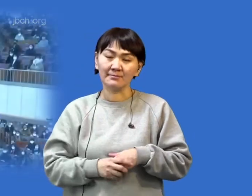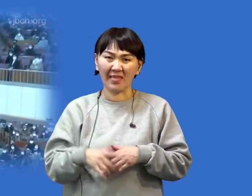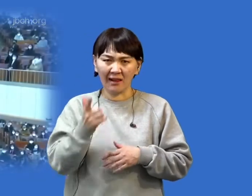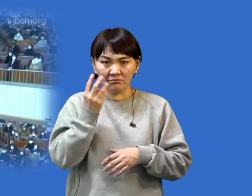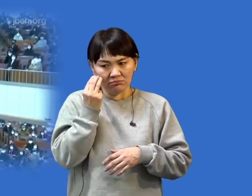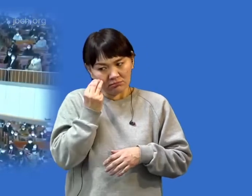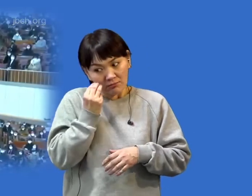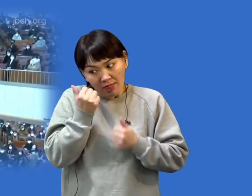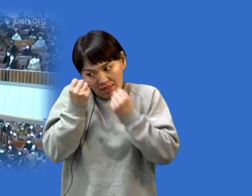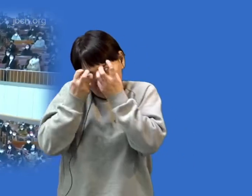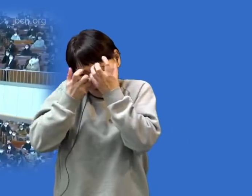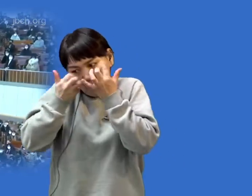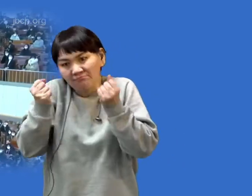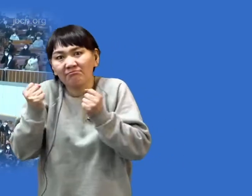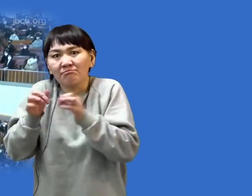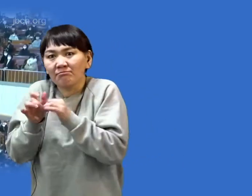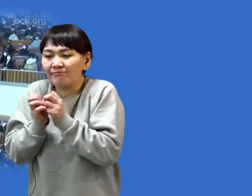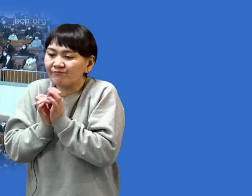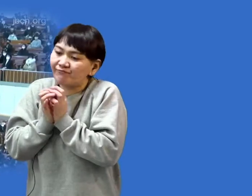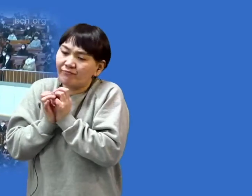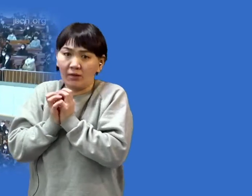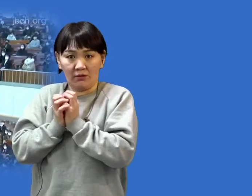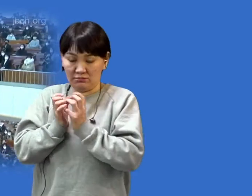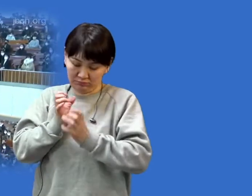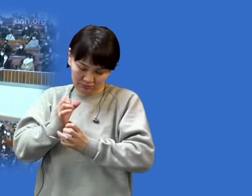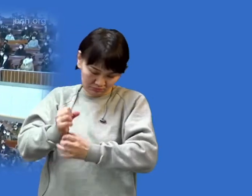шунлаа жигсэн захирах хэрэгтэй.